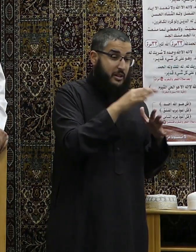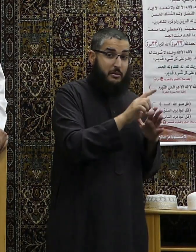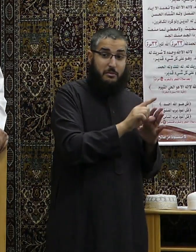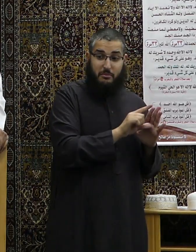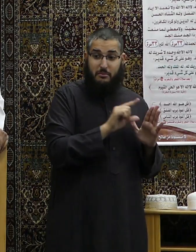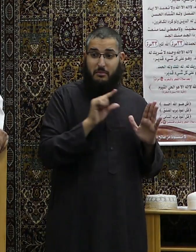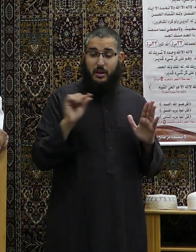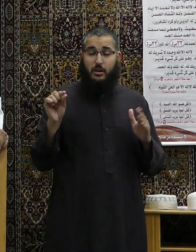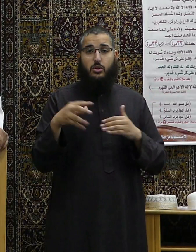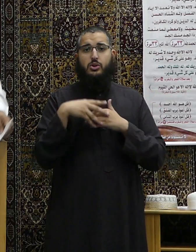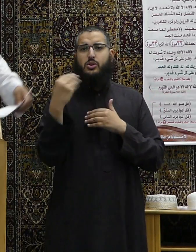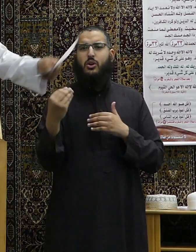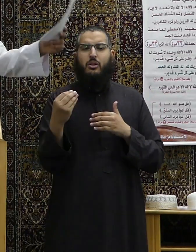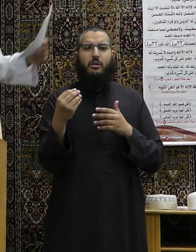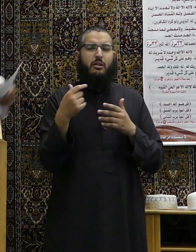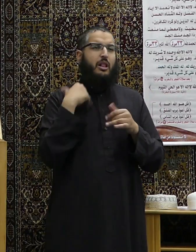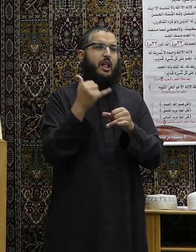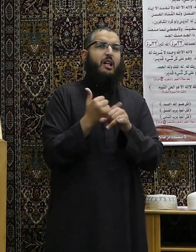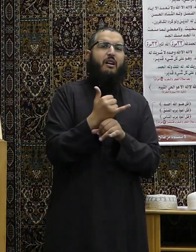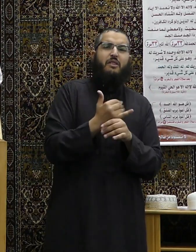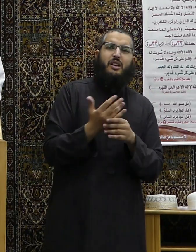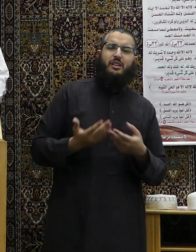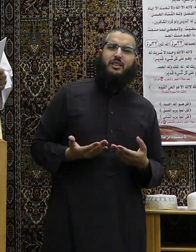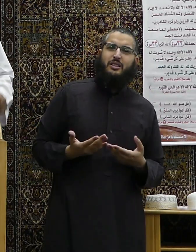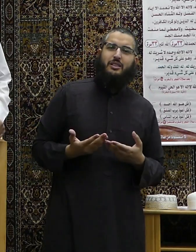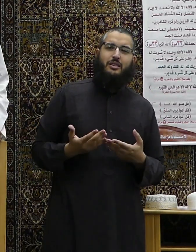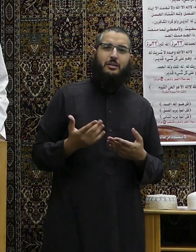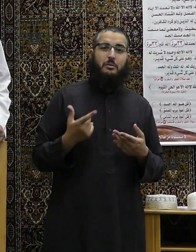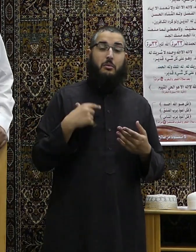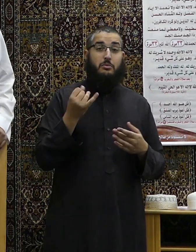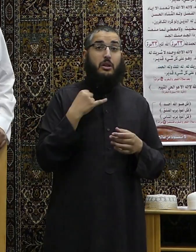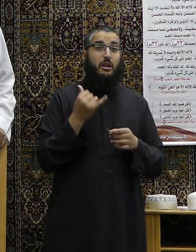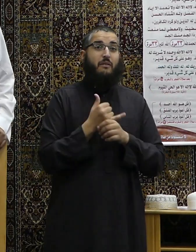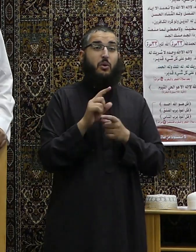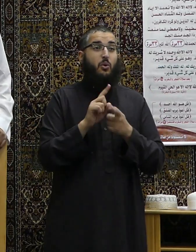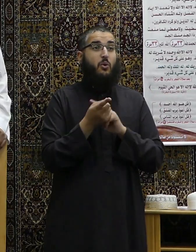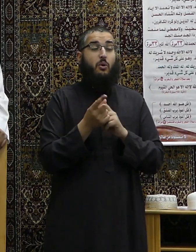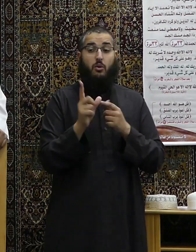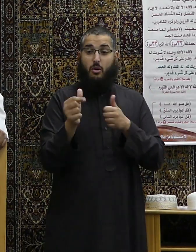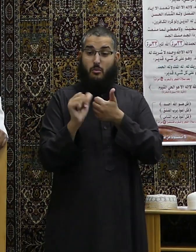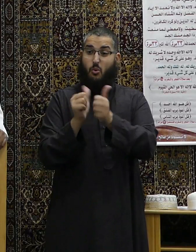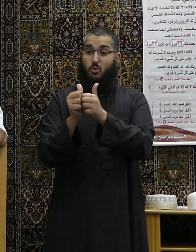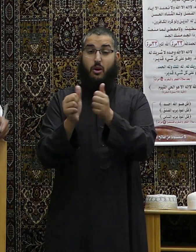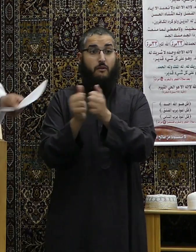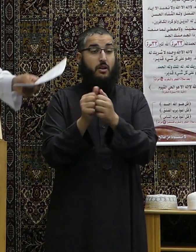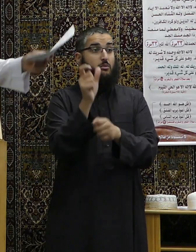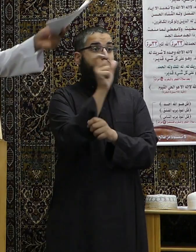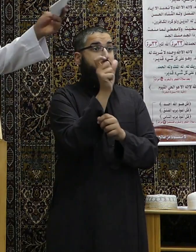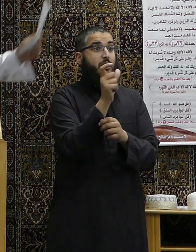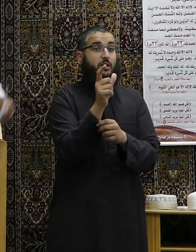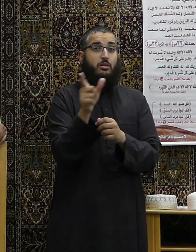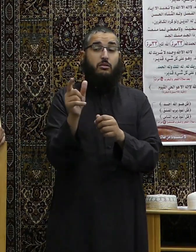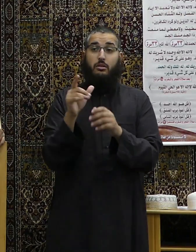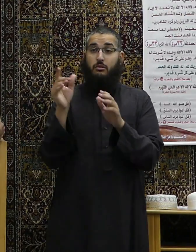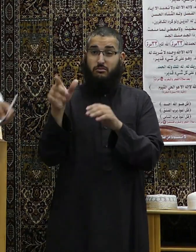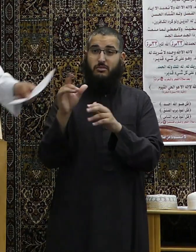ils restent dehors, dans des cafés. Et malheureusement, aujourd'hui, les cafés sont devenus des grands concurrents des mosquées. Ils sont ouverts jusqu'à